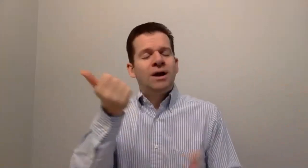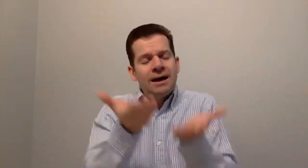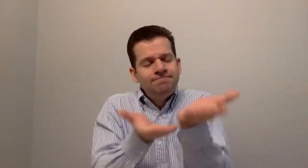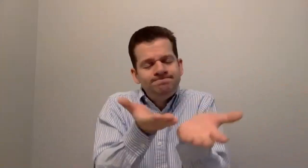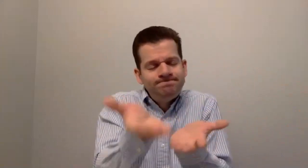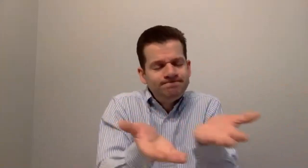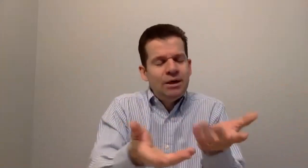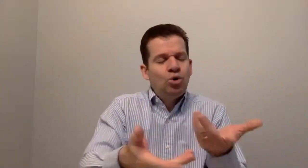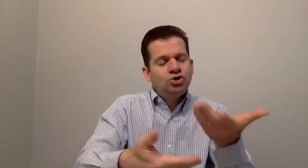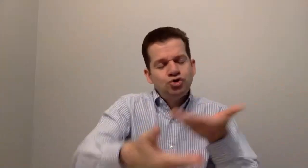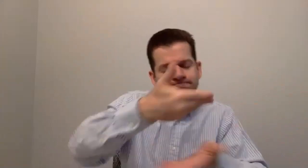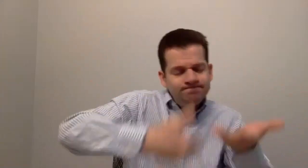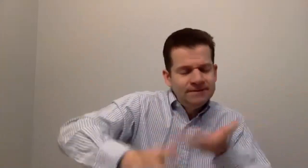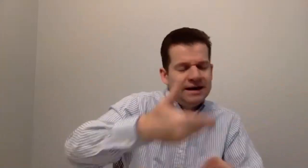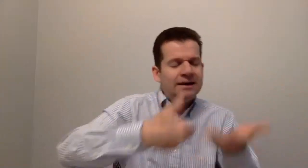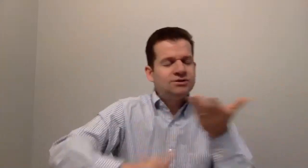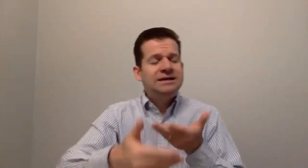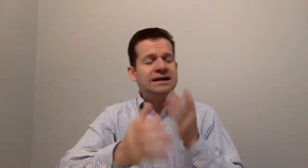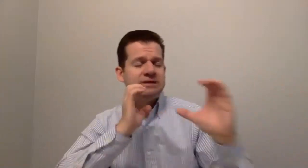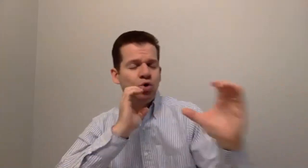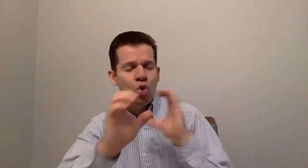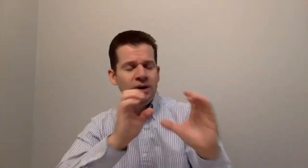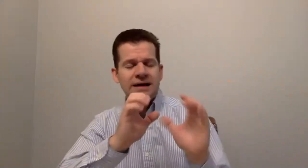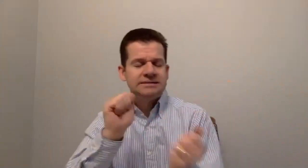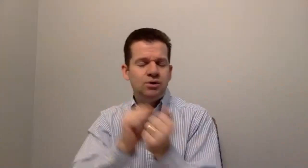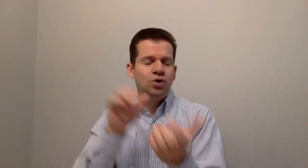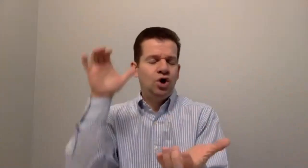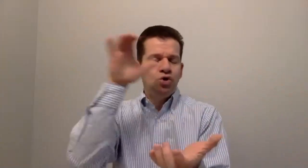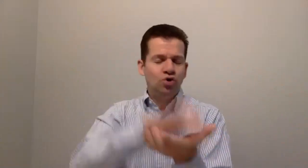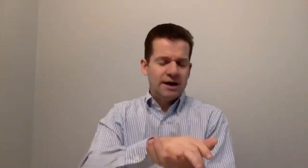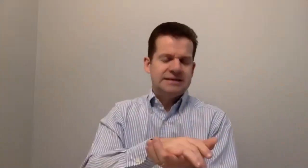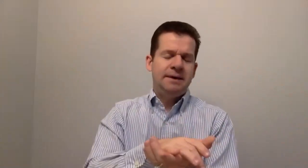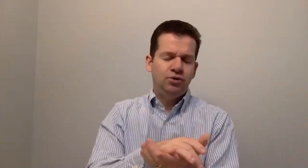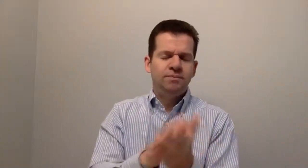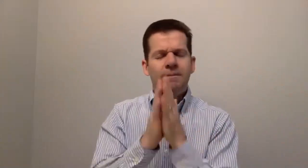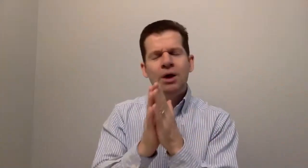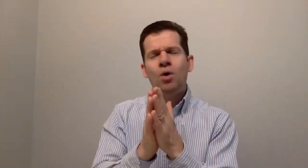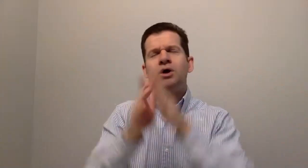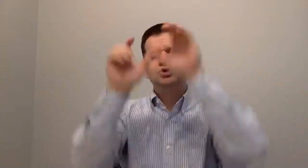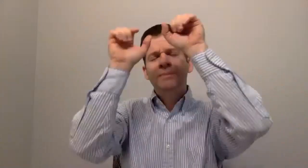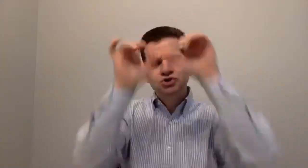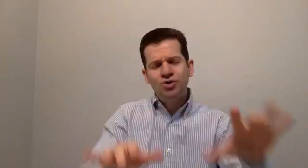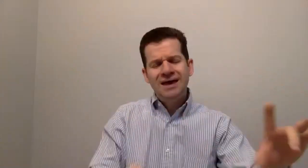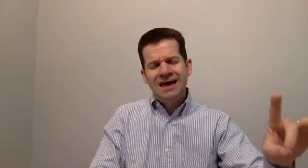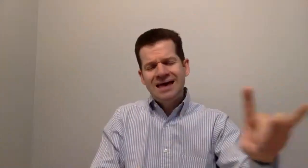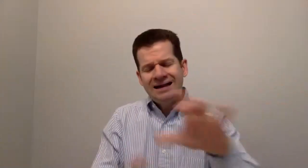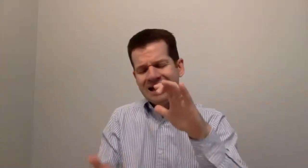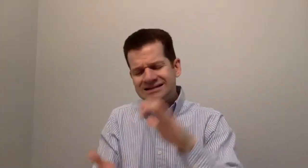melhorar, né, a nossa interação, comunicação no casamento. Pai, eu oro, que o Senhor abençoe cada